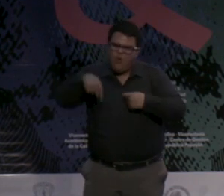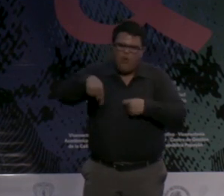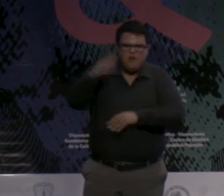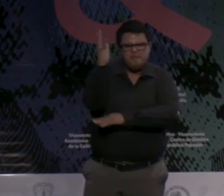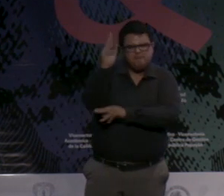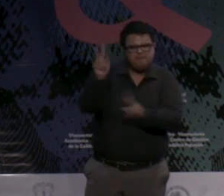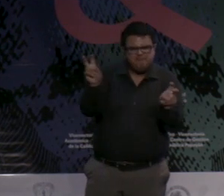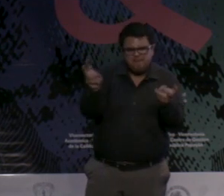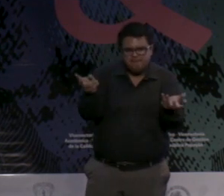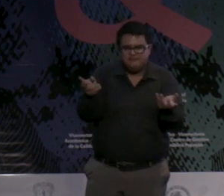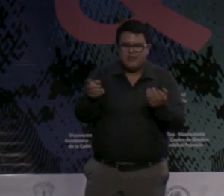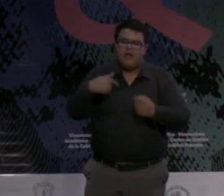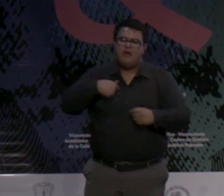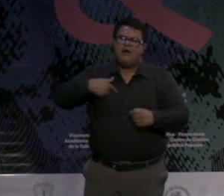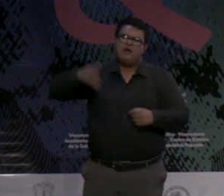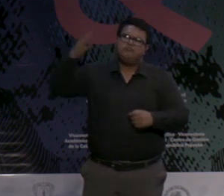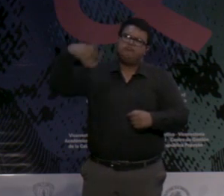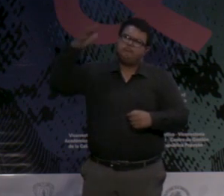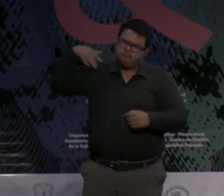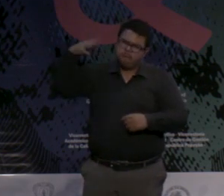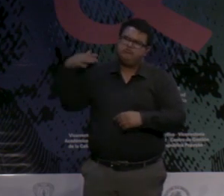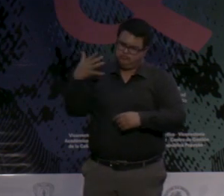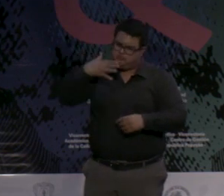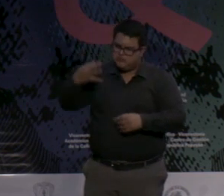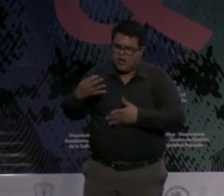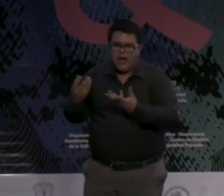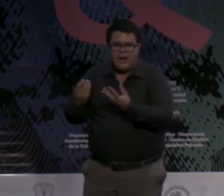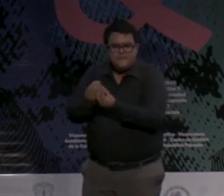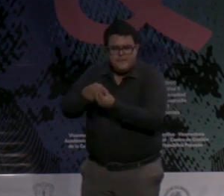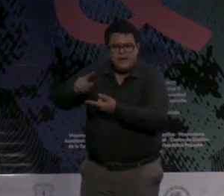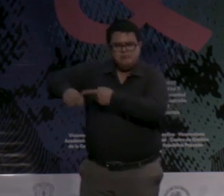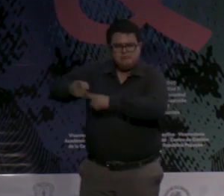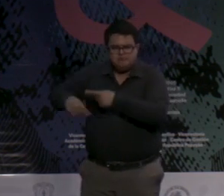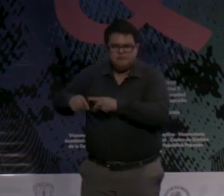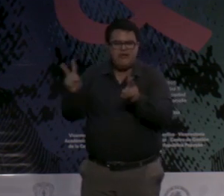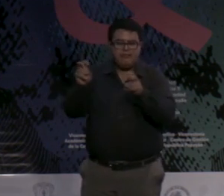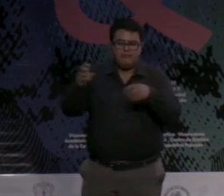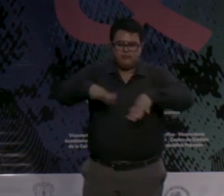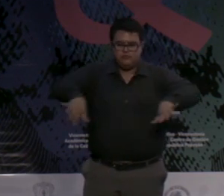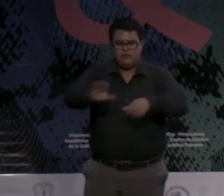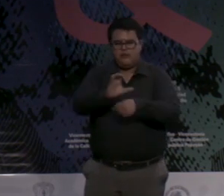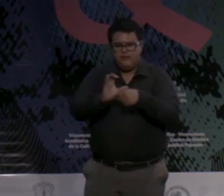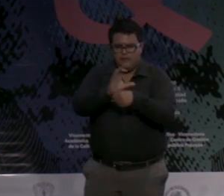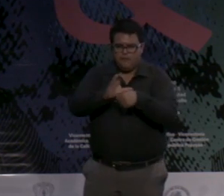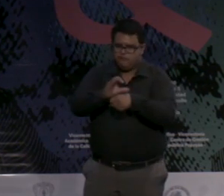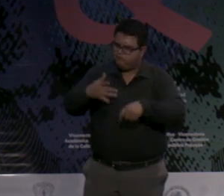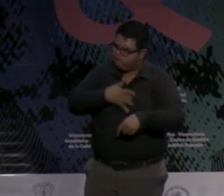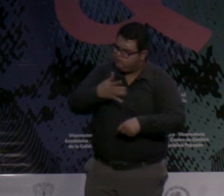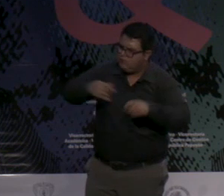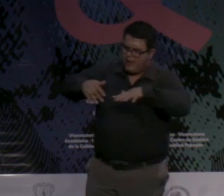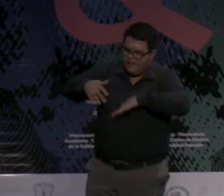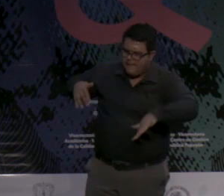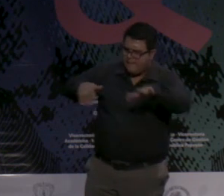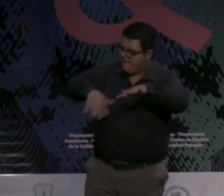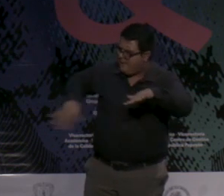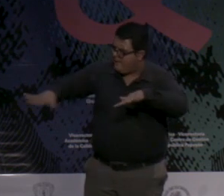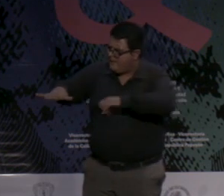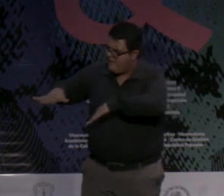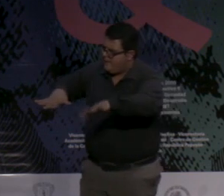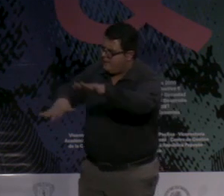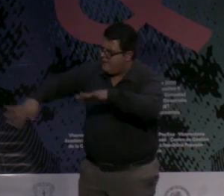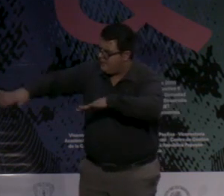una investigación que realicé hace unos buenos años con varios colegas que se llamó La ciudad como matriz de territorios, y que en el caso mío